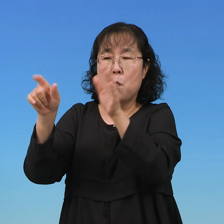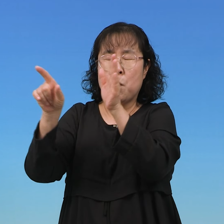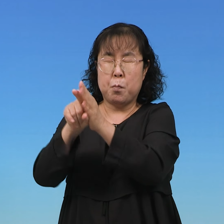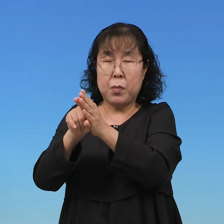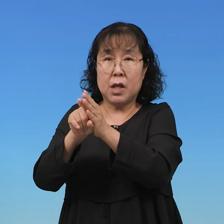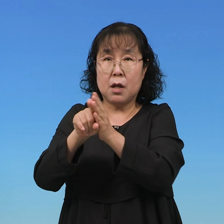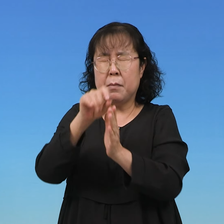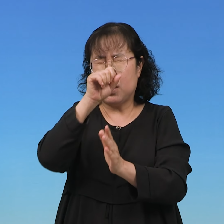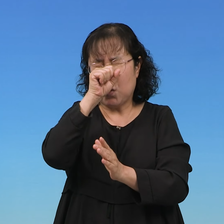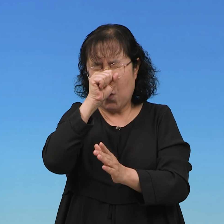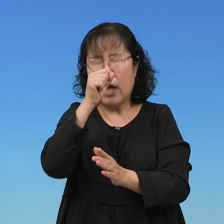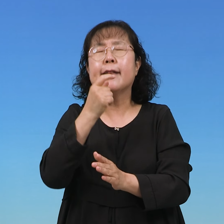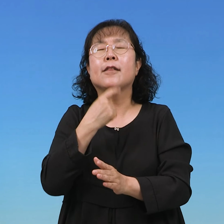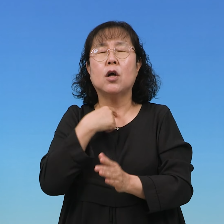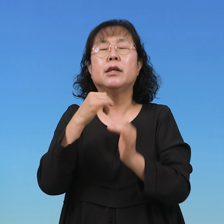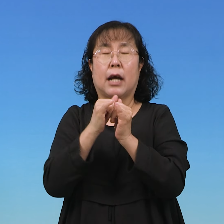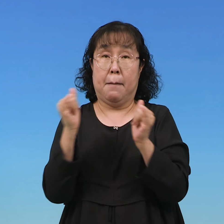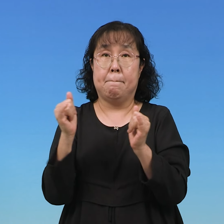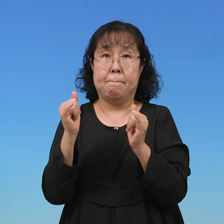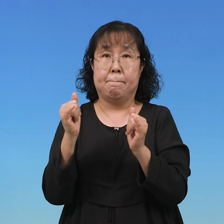사람이 순수한 희곡집에 의하면